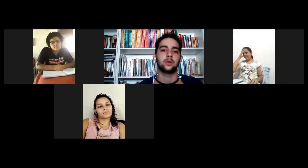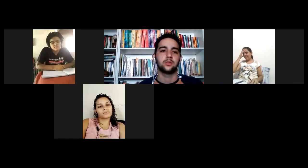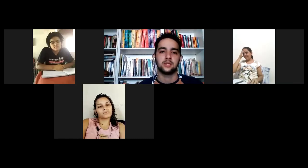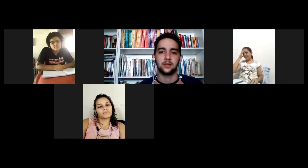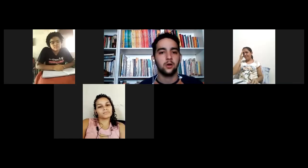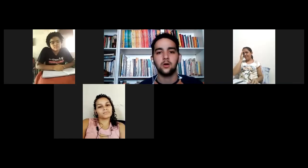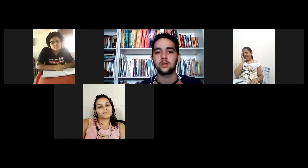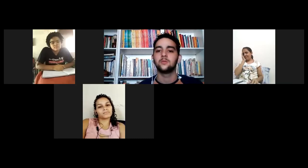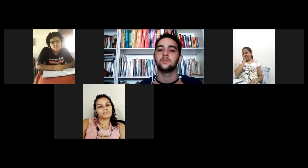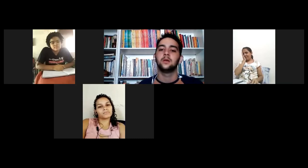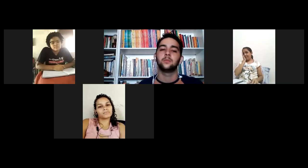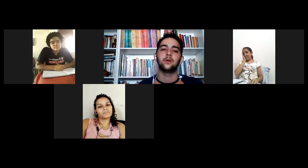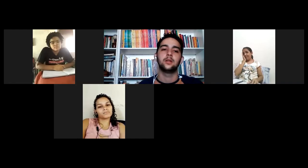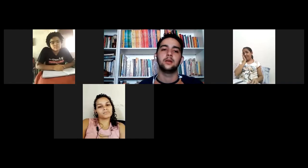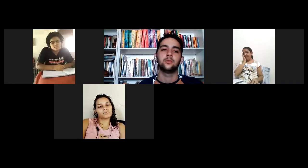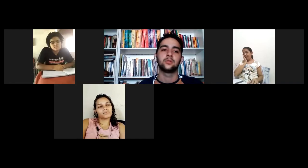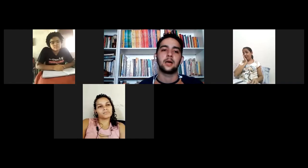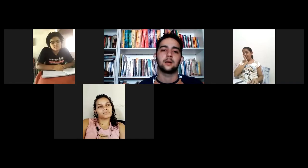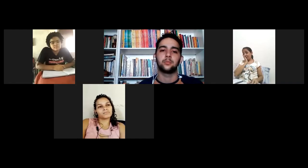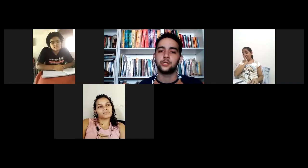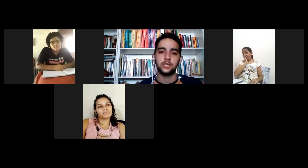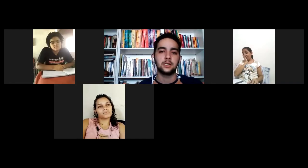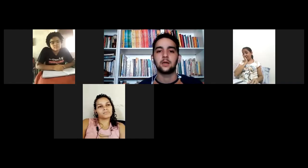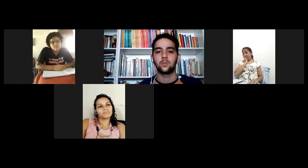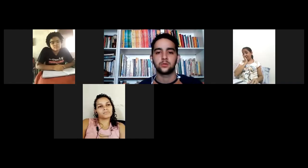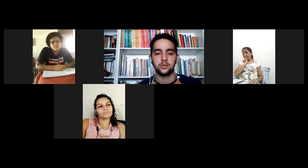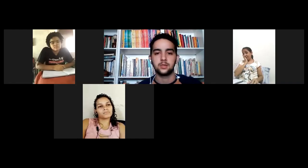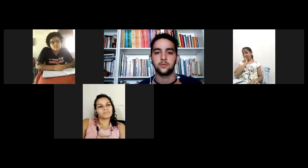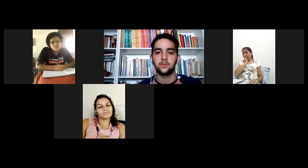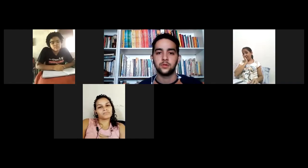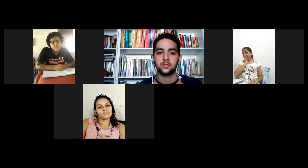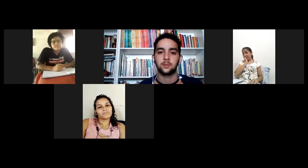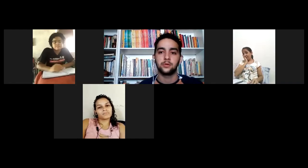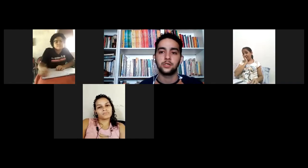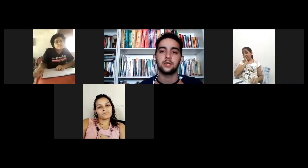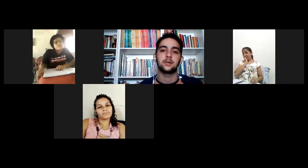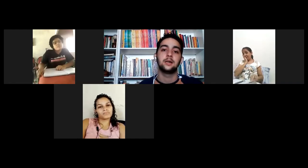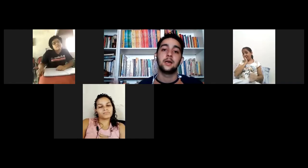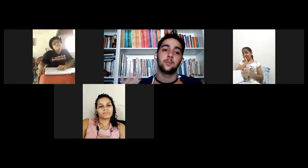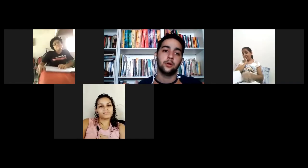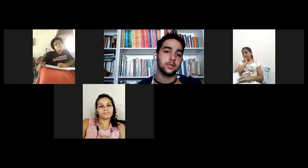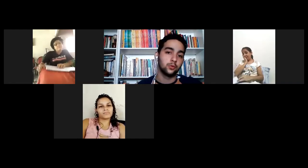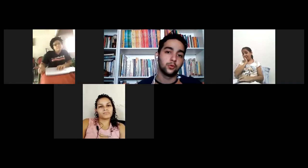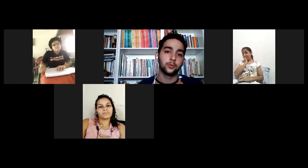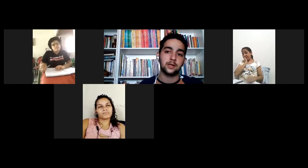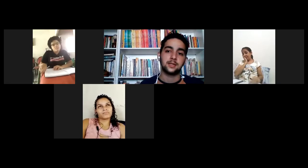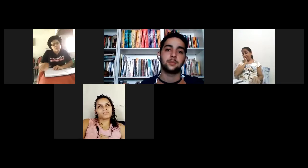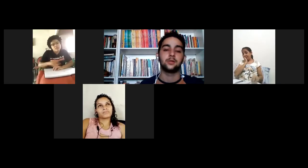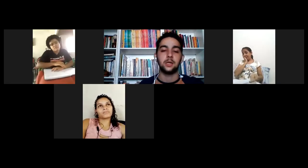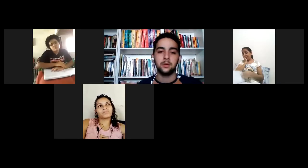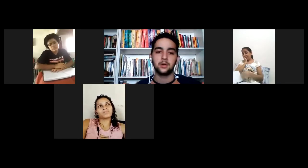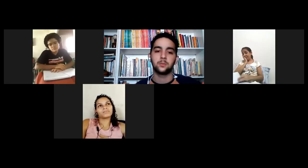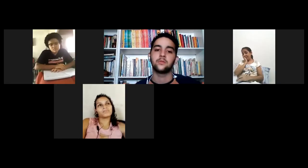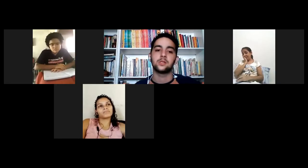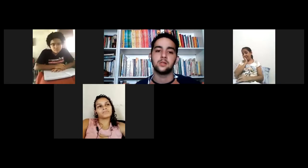usar o que vocês anotam, podem usar a apostila, tem algumas coisas que foram vistas na apostila, podem ir no grupo do WhatsApp,